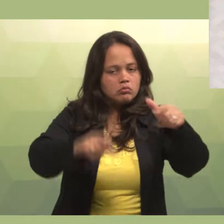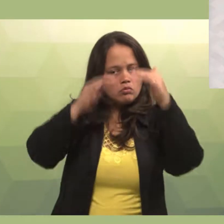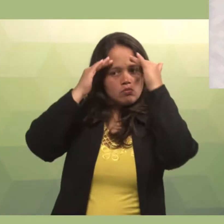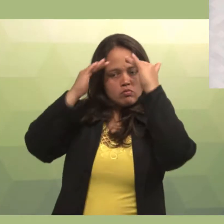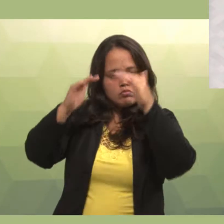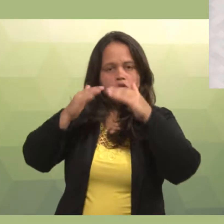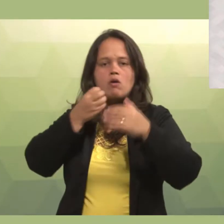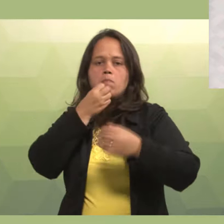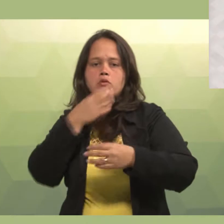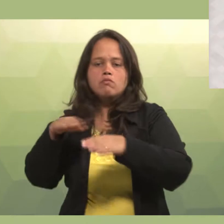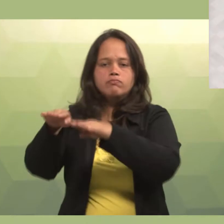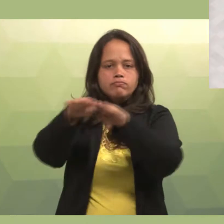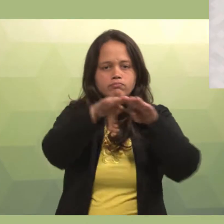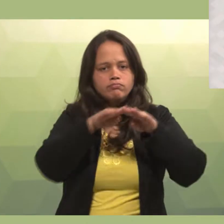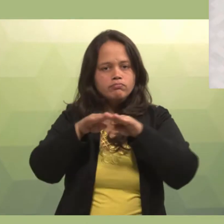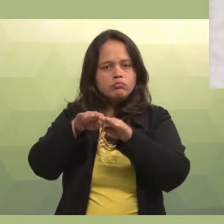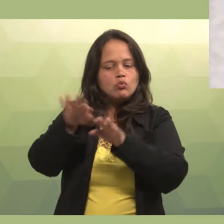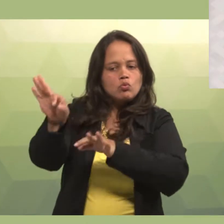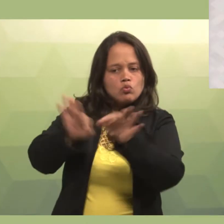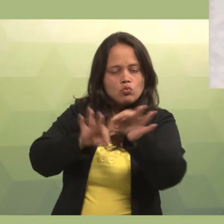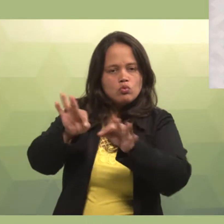e à ordem democrática,